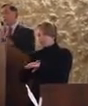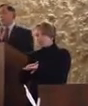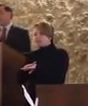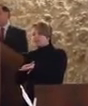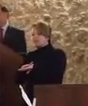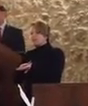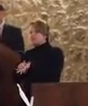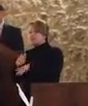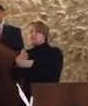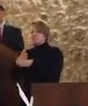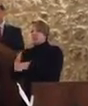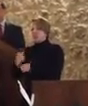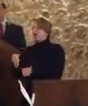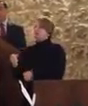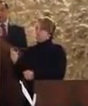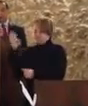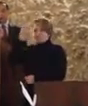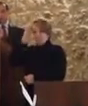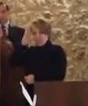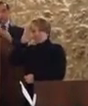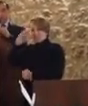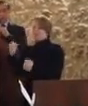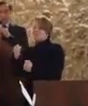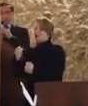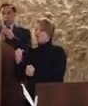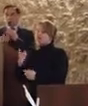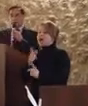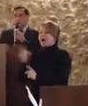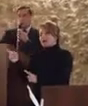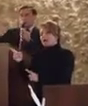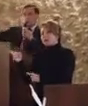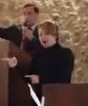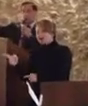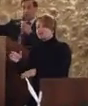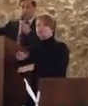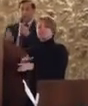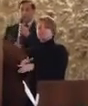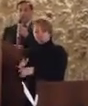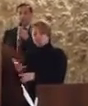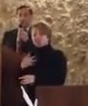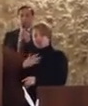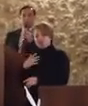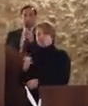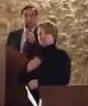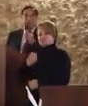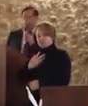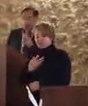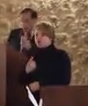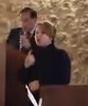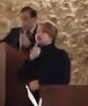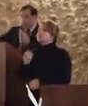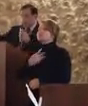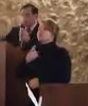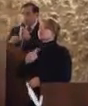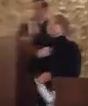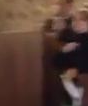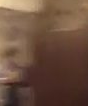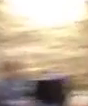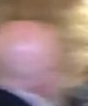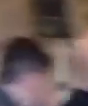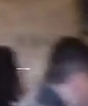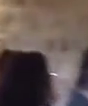che contraddistingue le forze armate in questo momento, lo spirito di servizio è quello che contraddistingue le forze di polizia che ringrazio